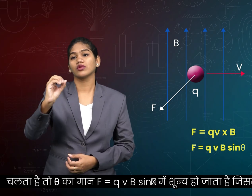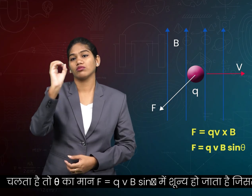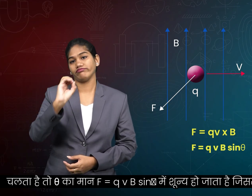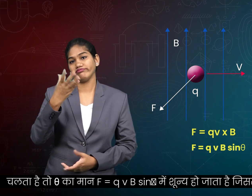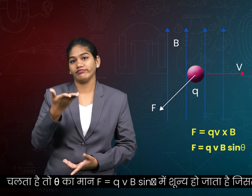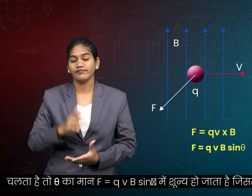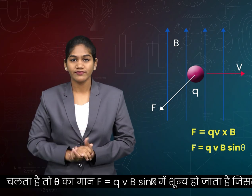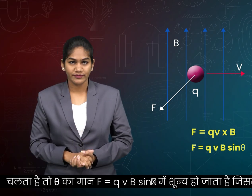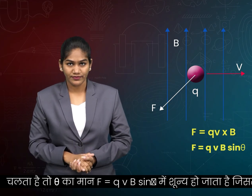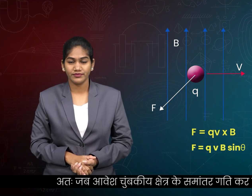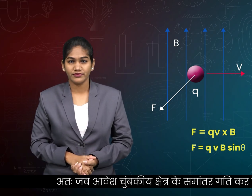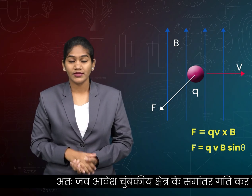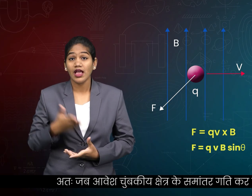है।